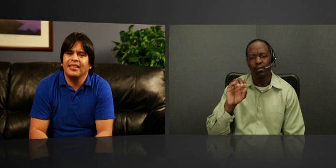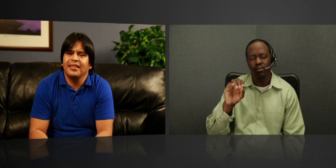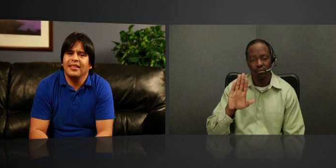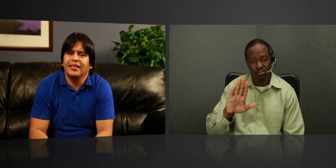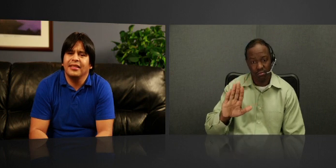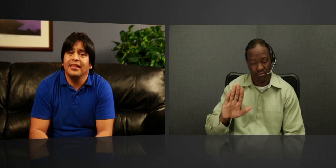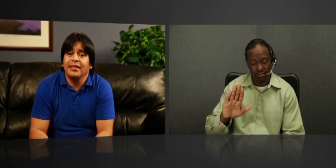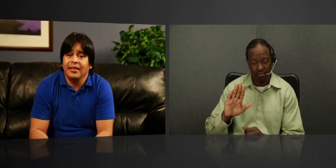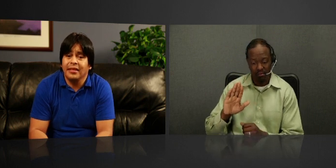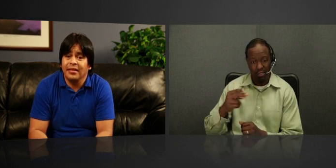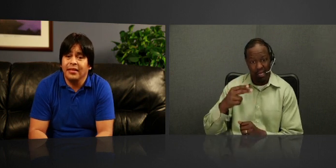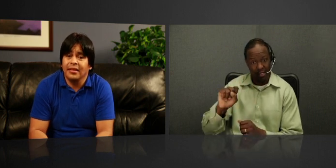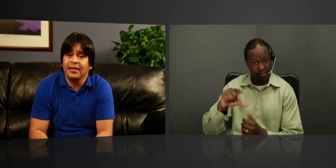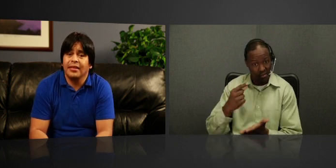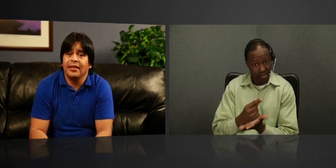prepa